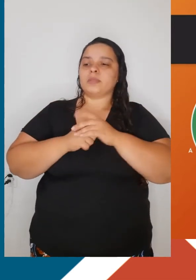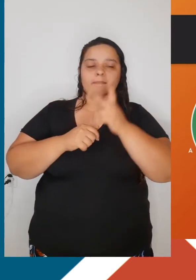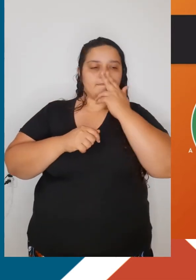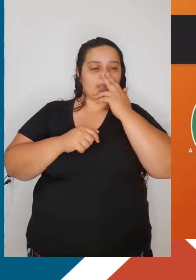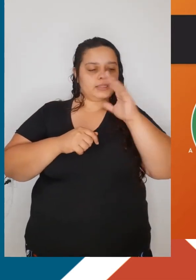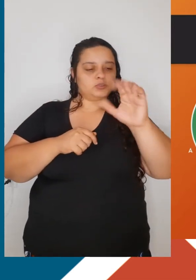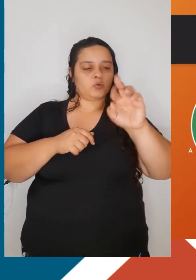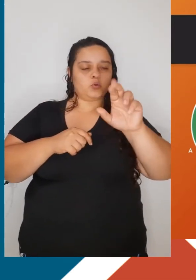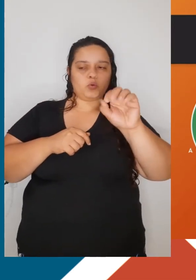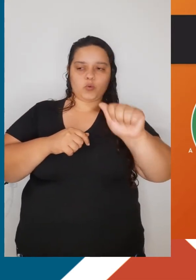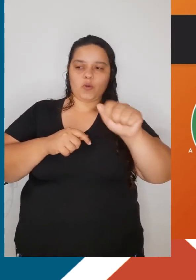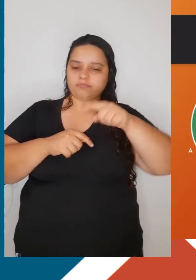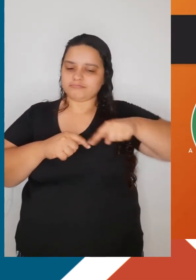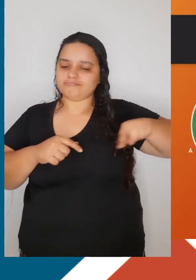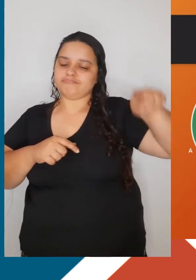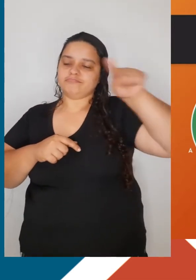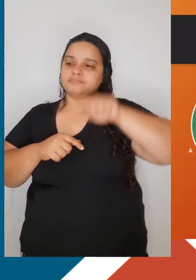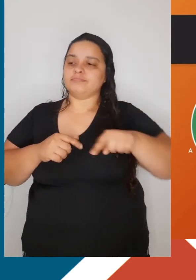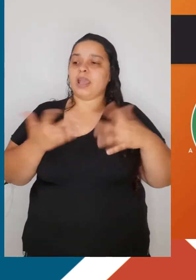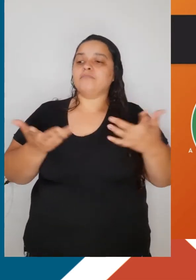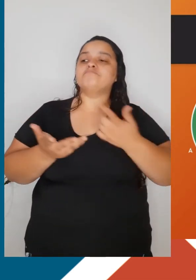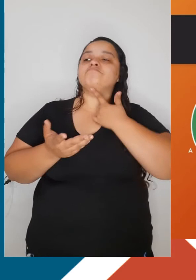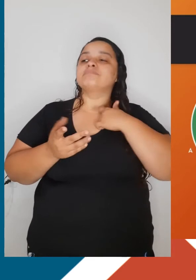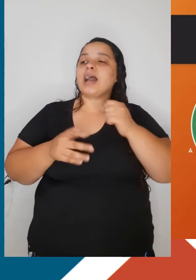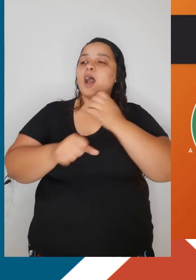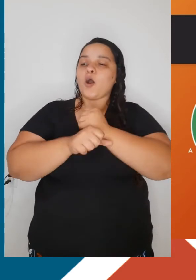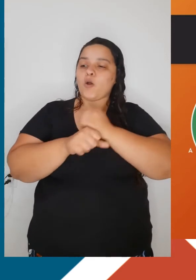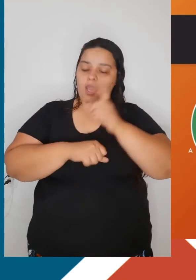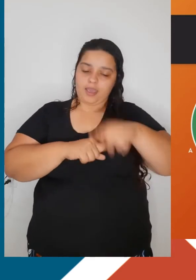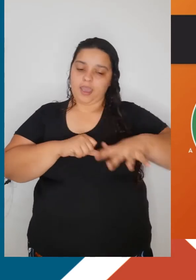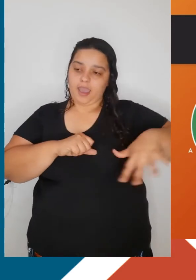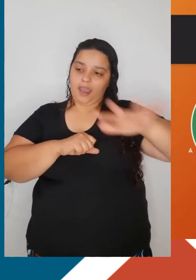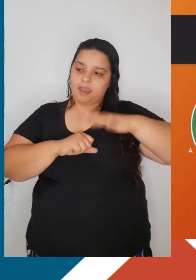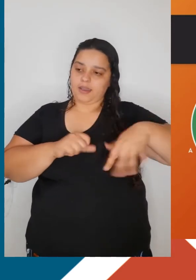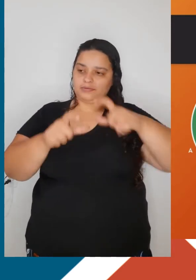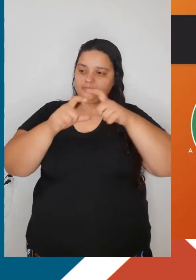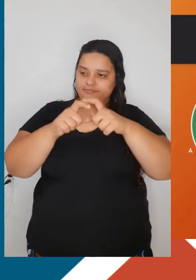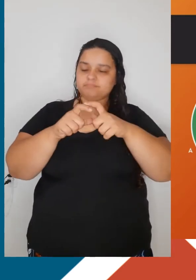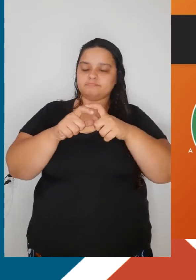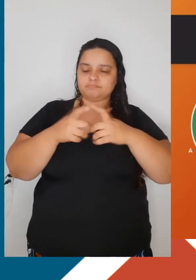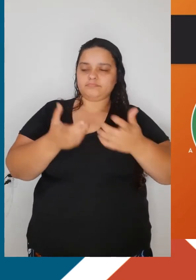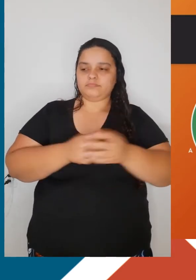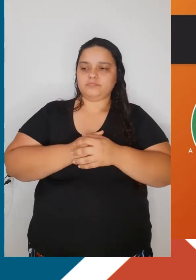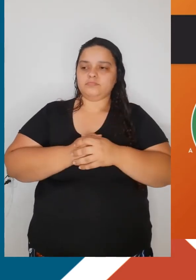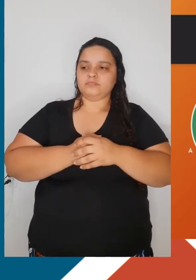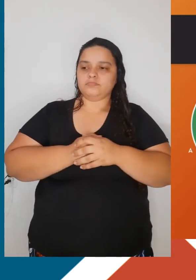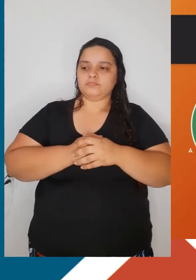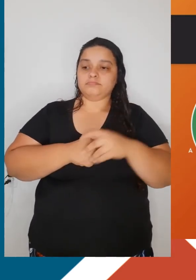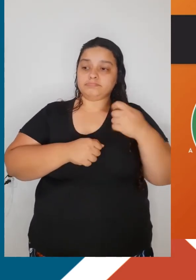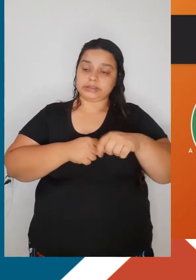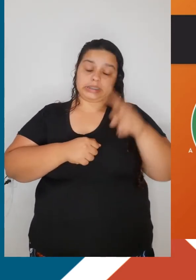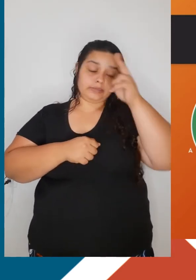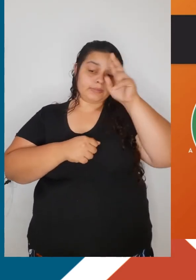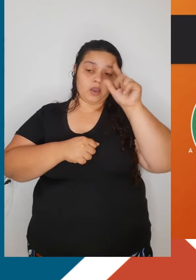de coroa circular. Dessa forma, o que desejamos calcular é a área dessa coroa circular.